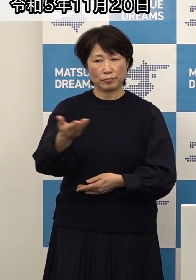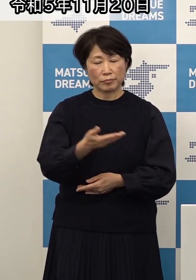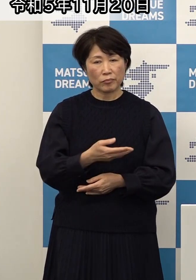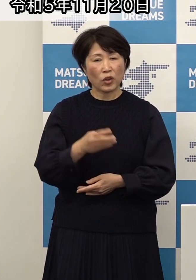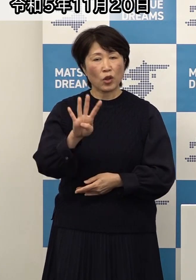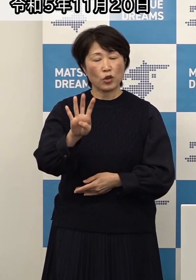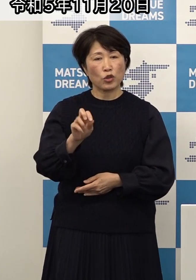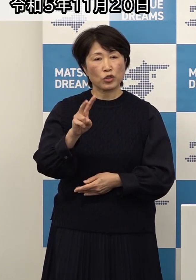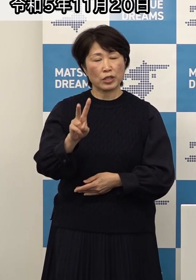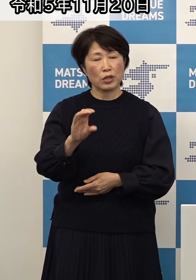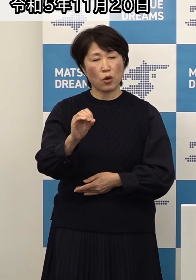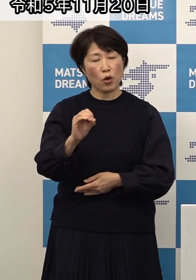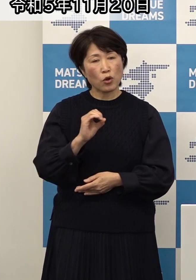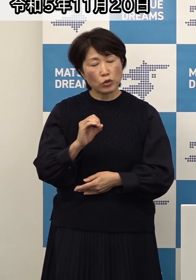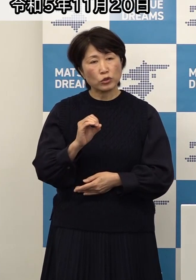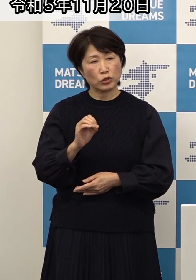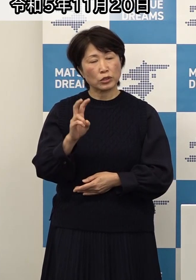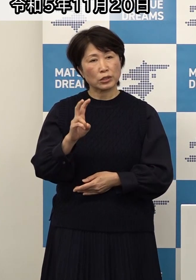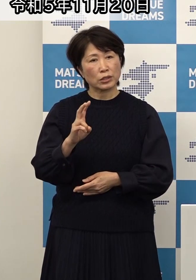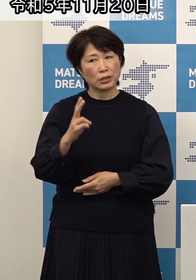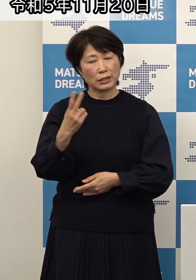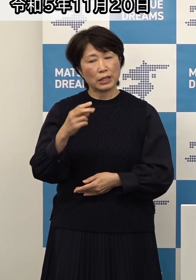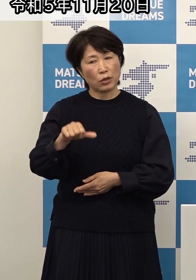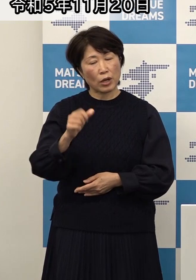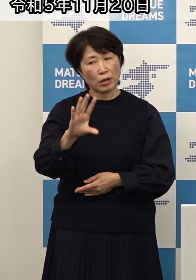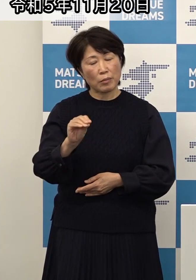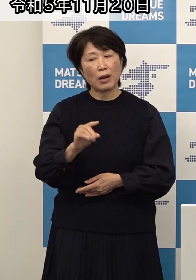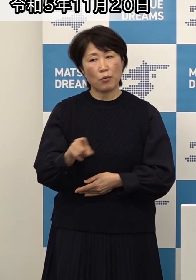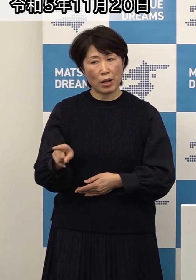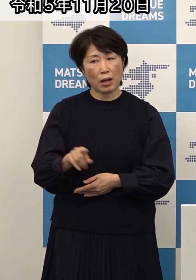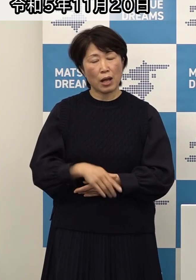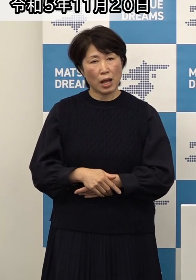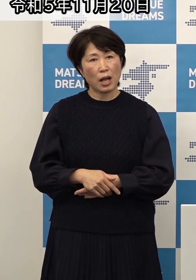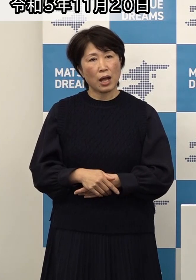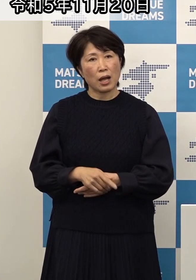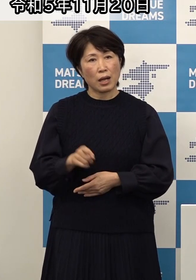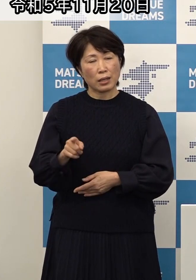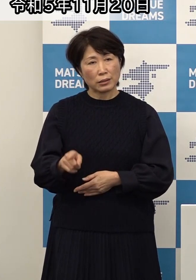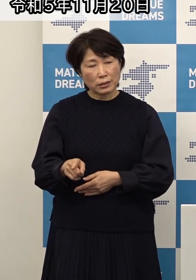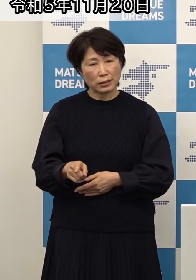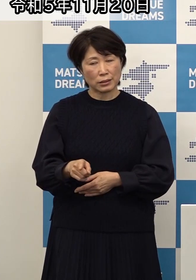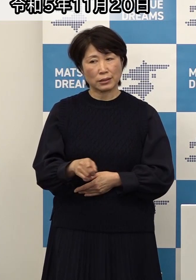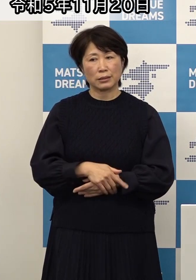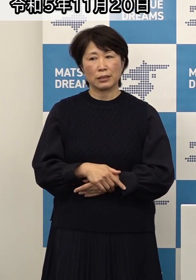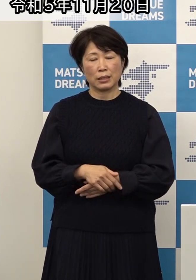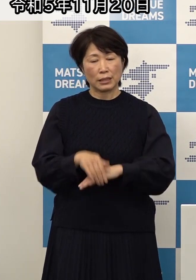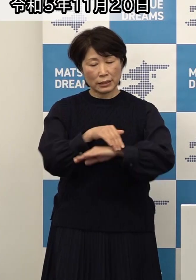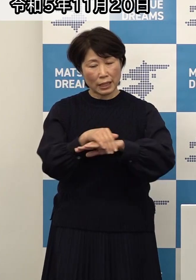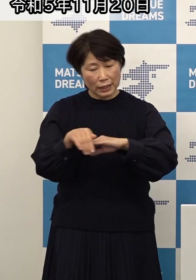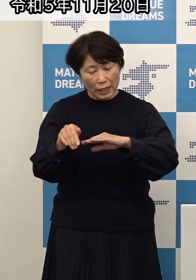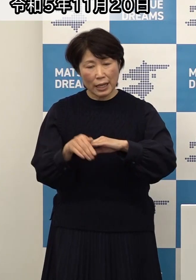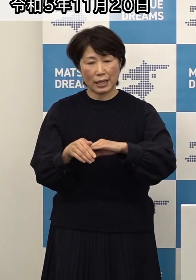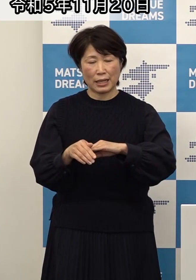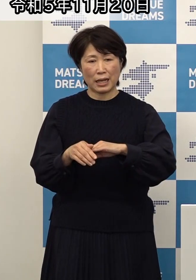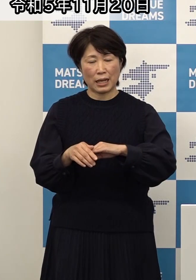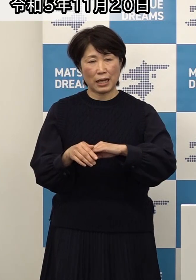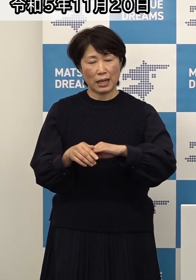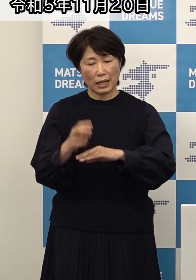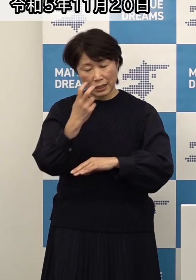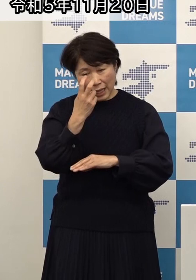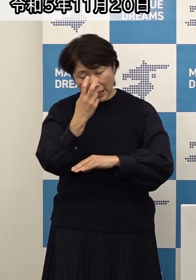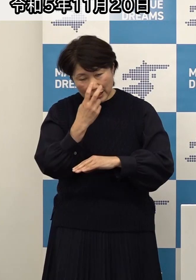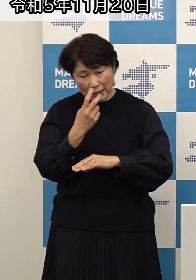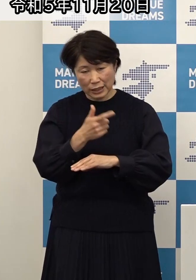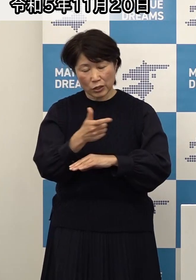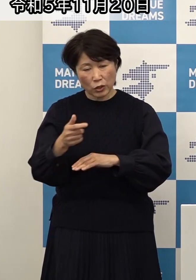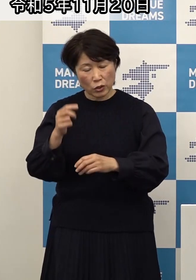は先ほど言っていただいたように、実施設計や改修工事、維持管理、運営を担う事業者さんに対しての